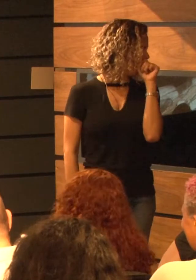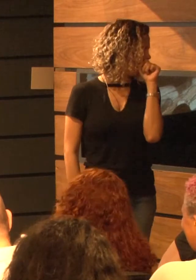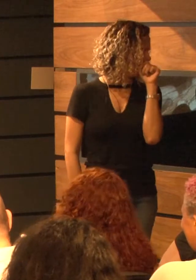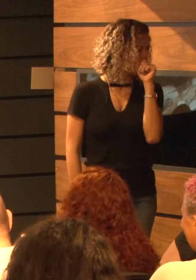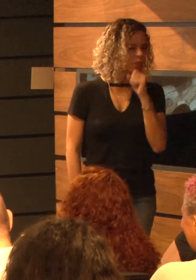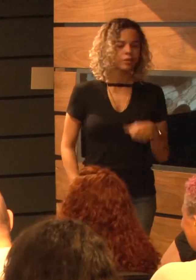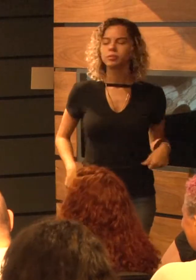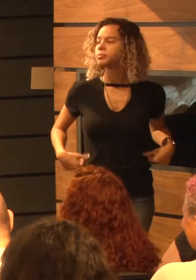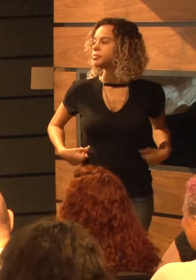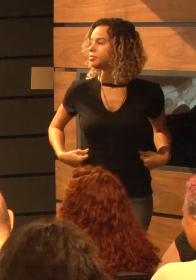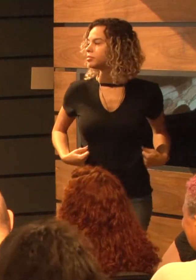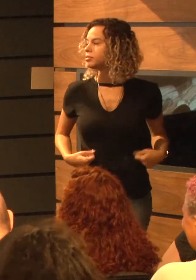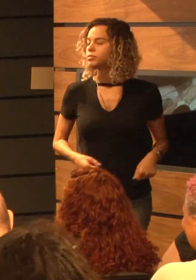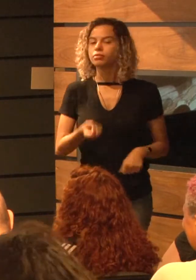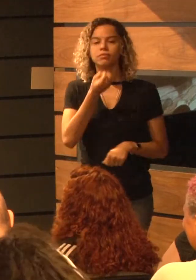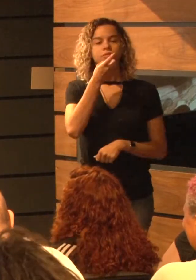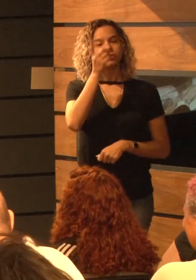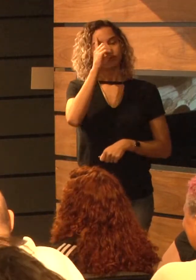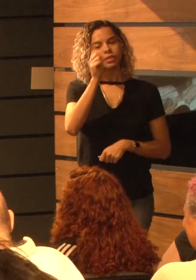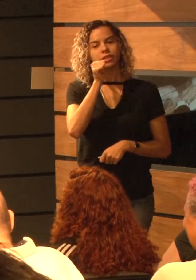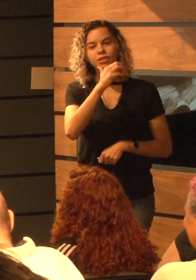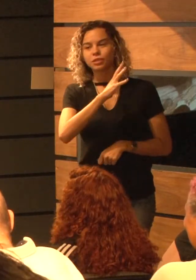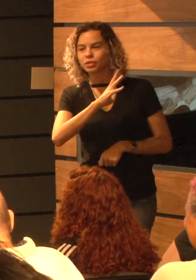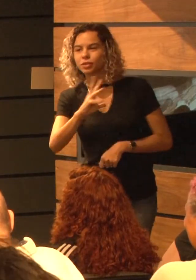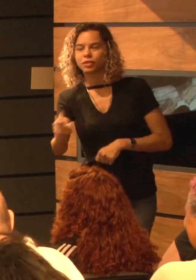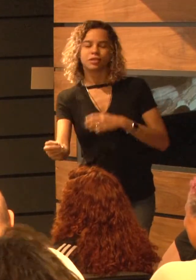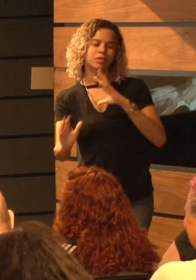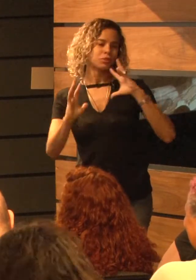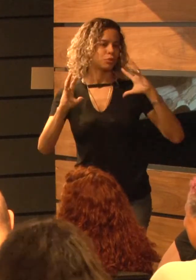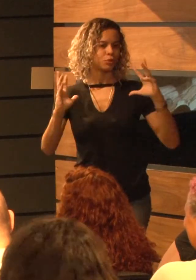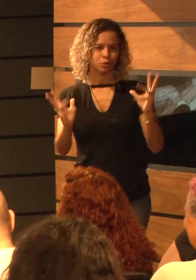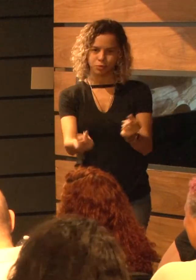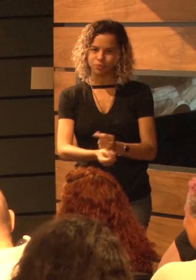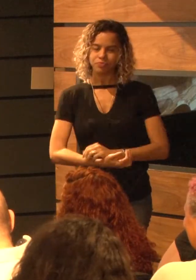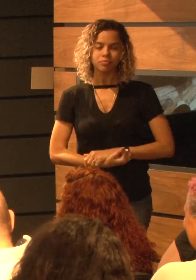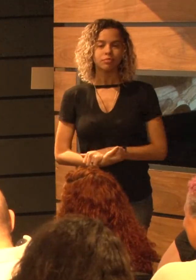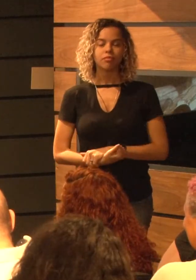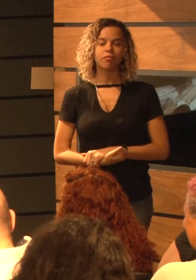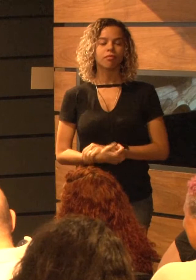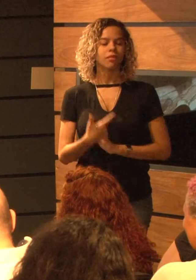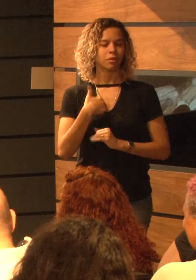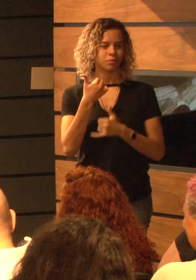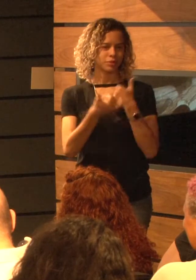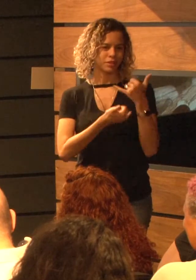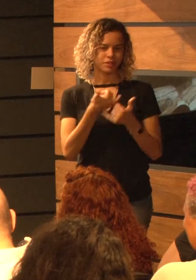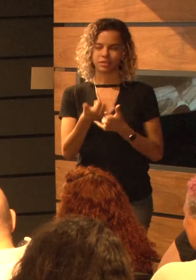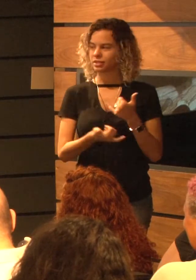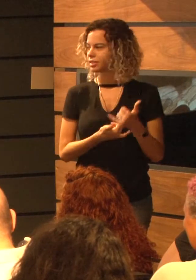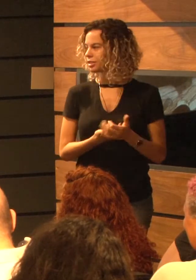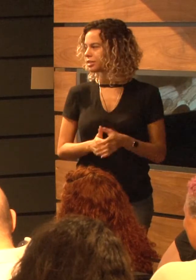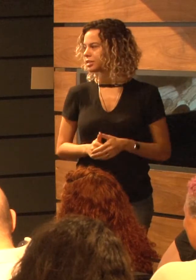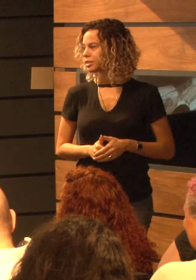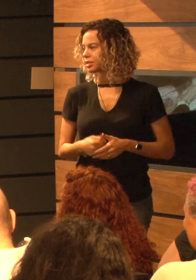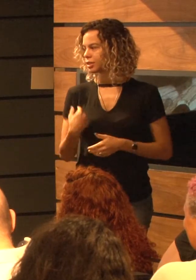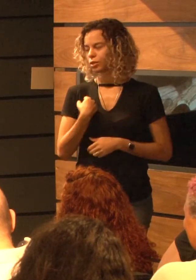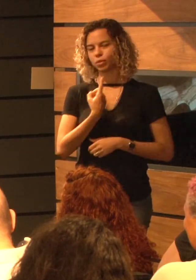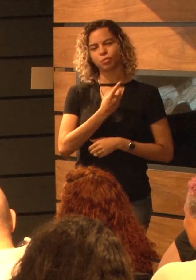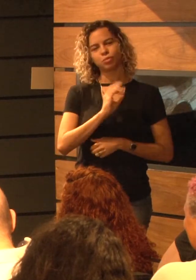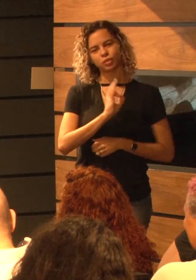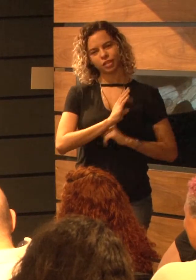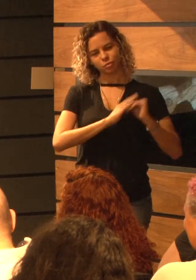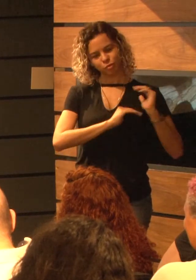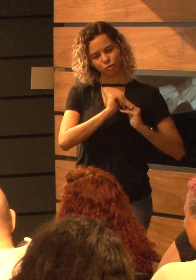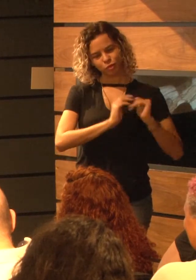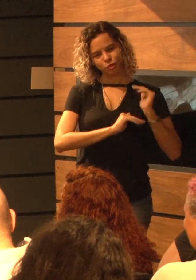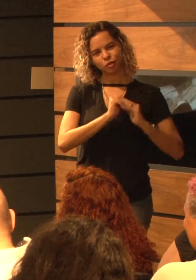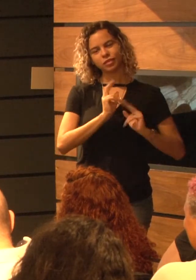Bom dia a todas, a todos e todas. Eu costumo brincar que eu sou 101% produtora e eu me